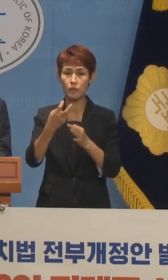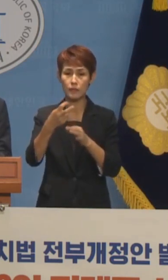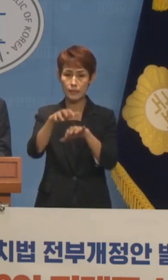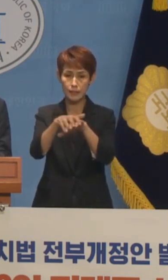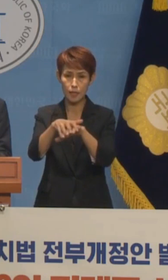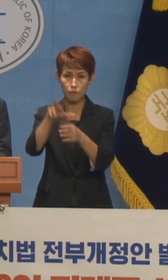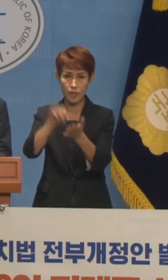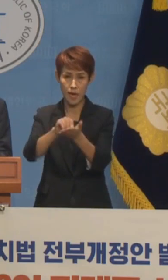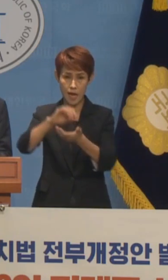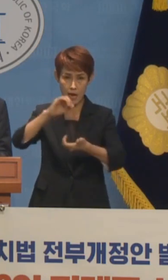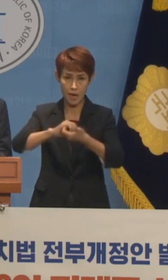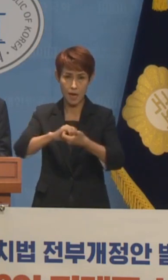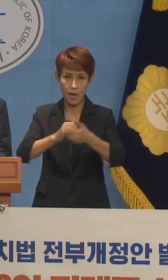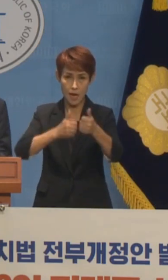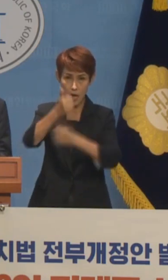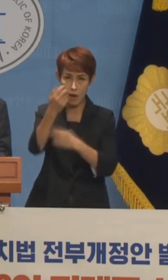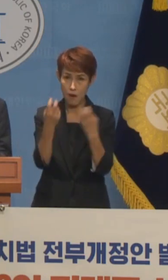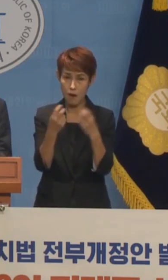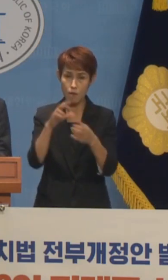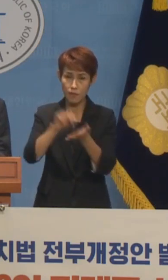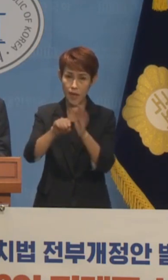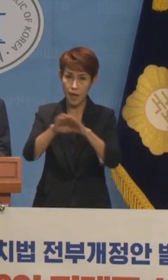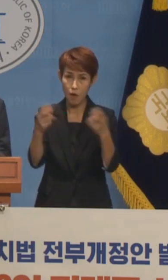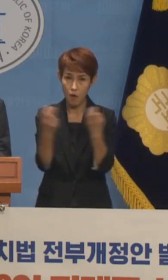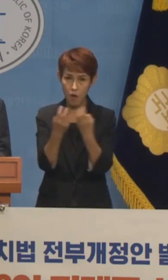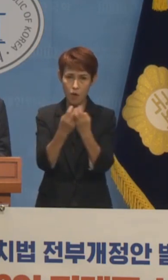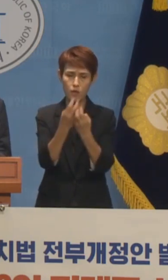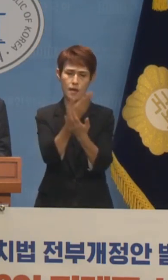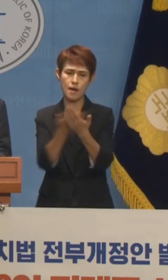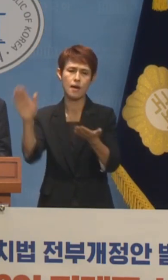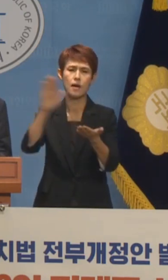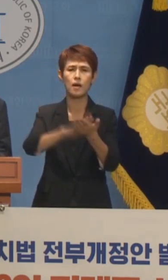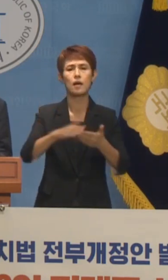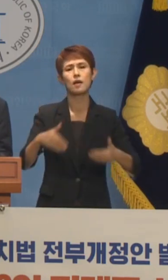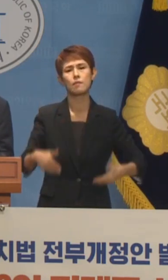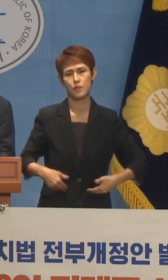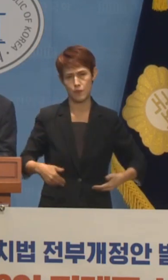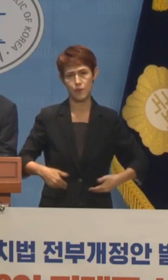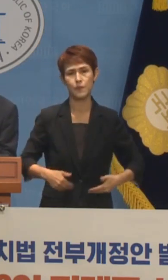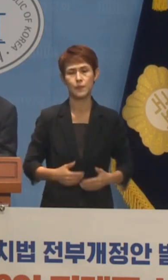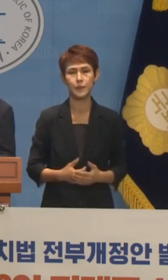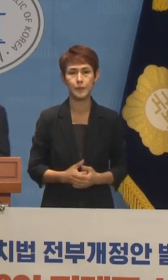금융감독 체계를 전면적으로 재하는 것이